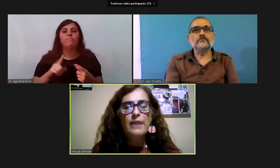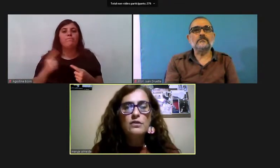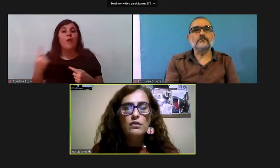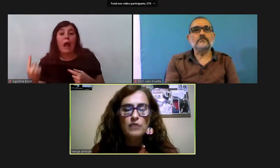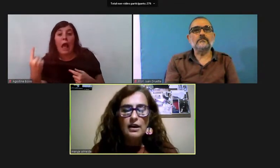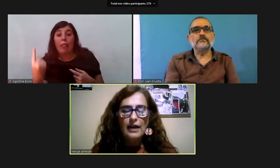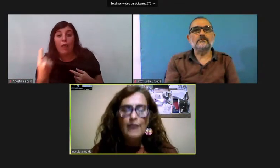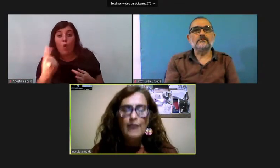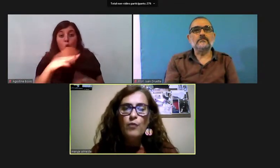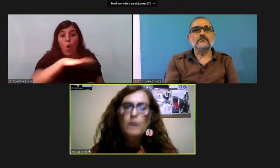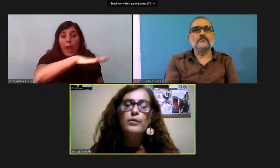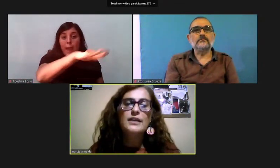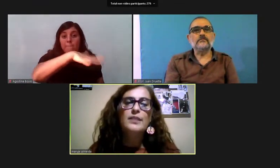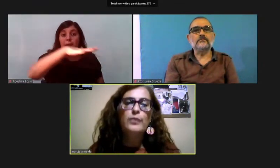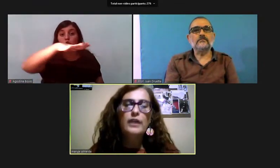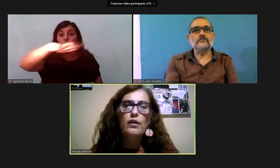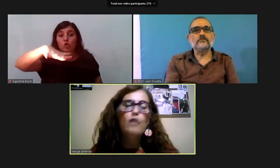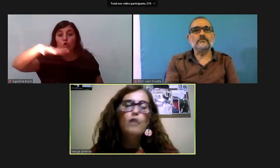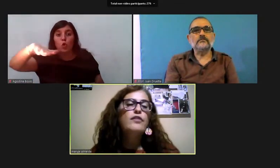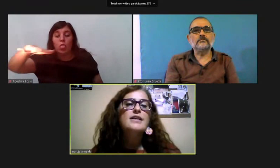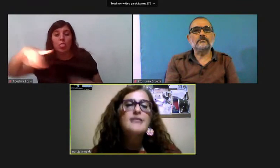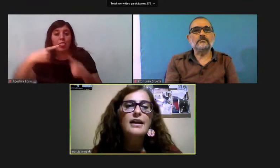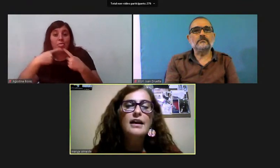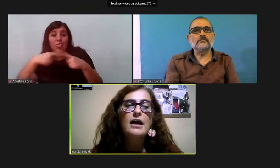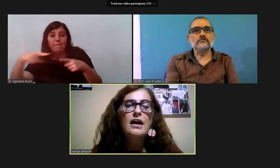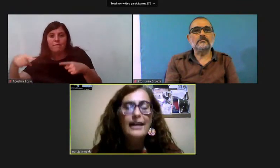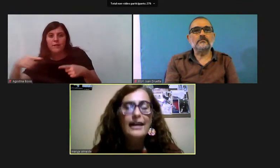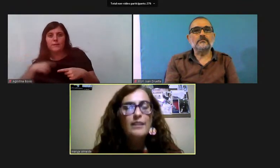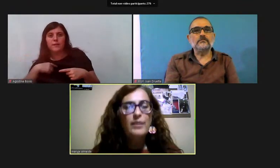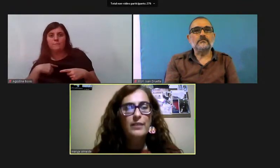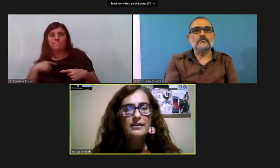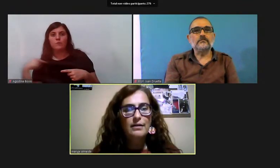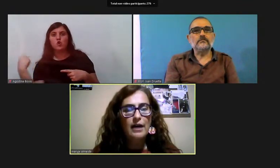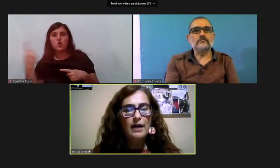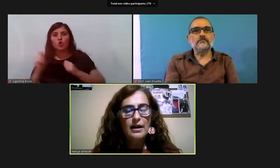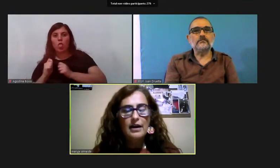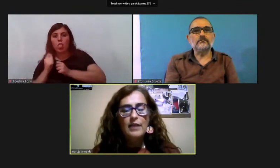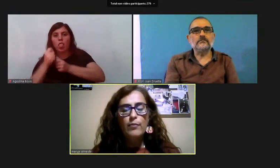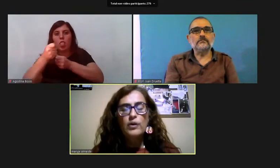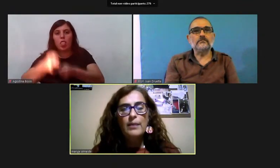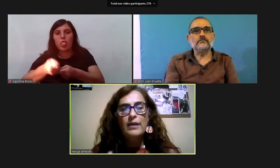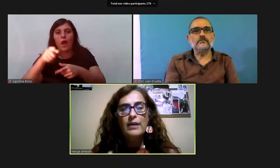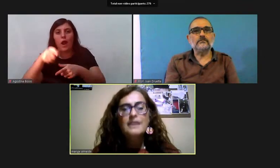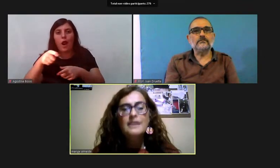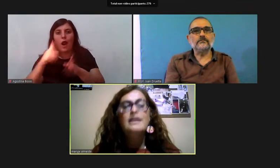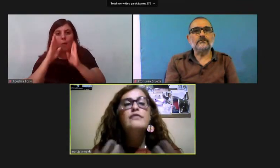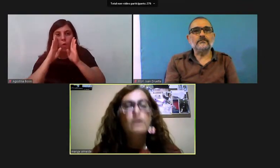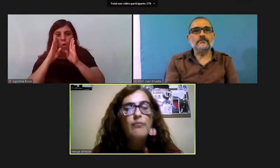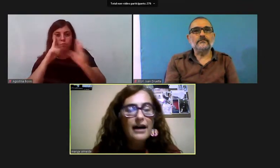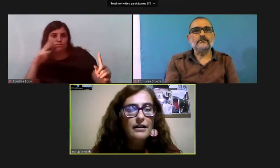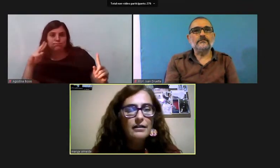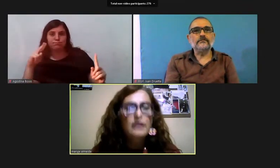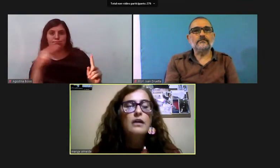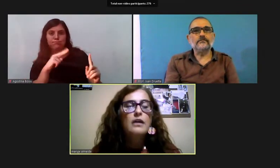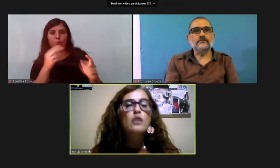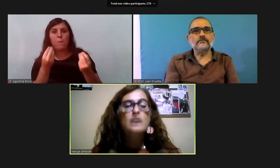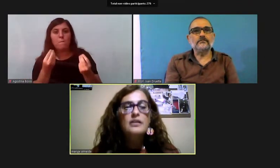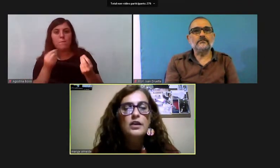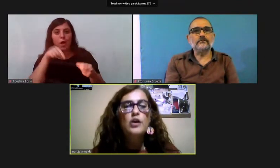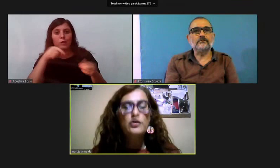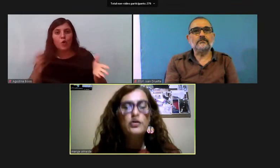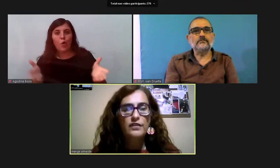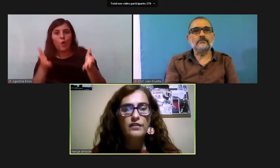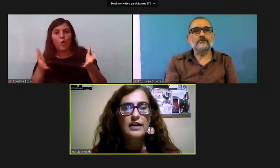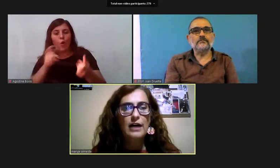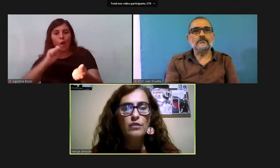esos espacios es muy importante poder ofrecer esta perspectiva porque permite transformar los